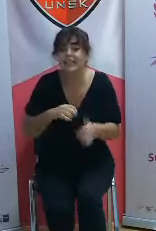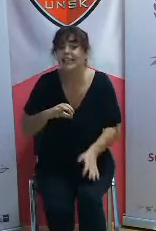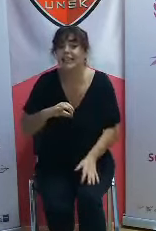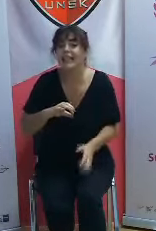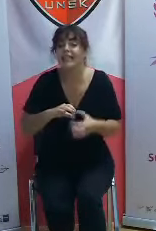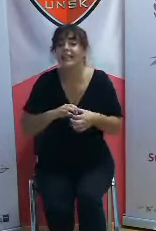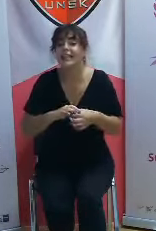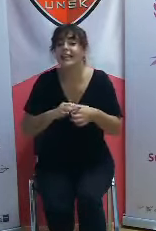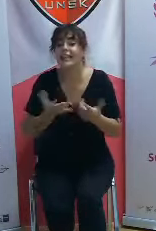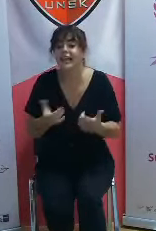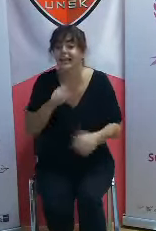ne?